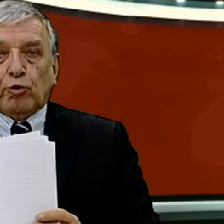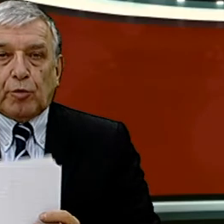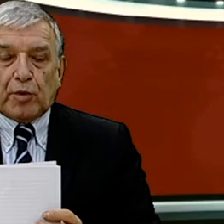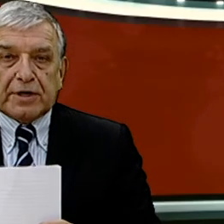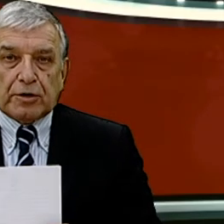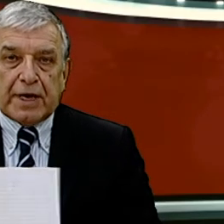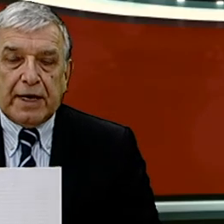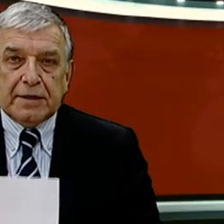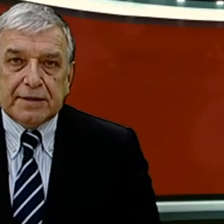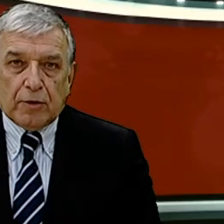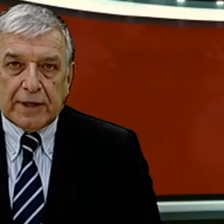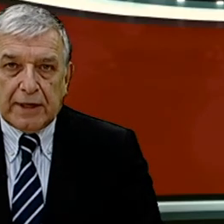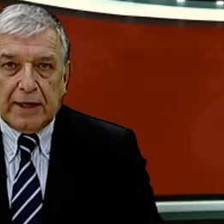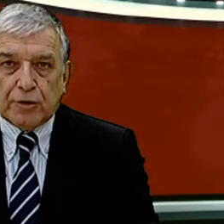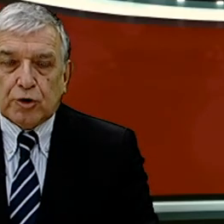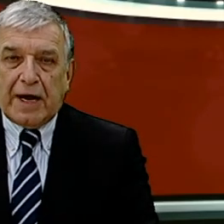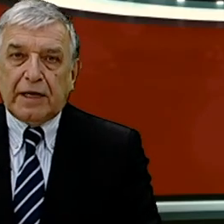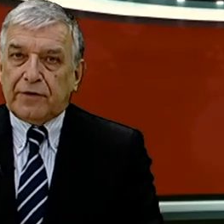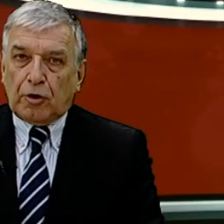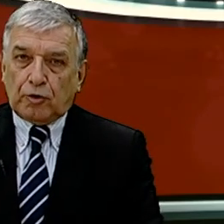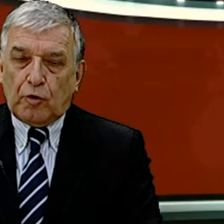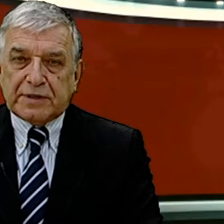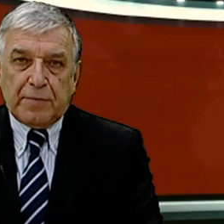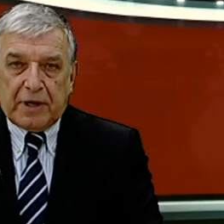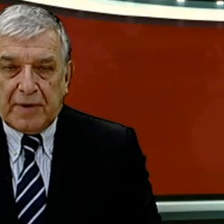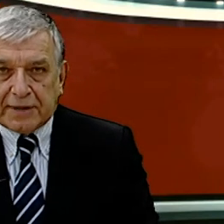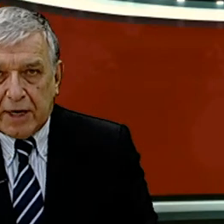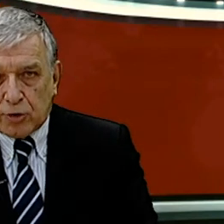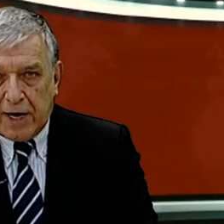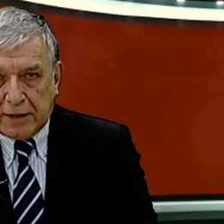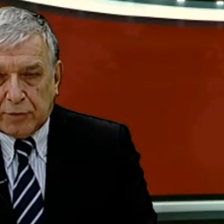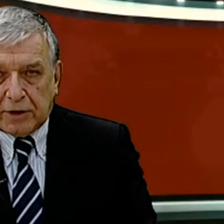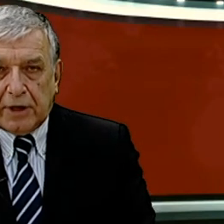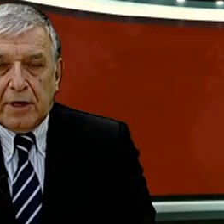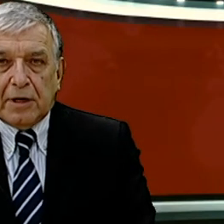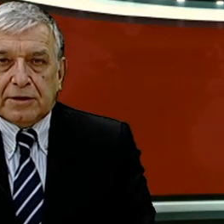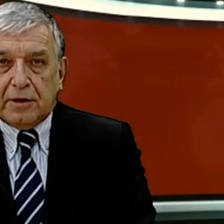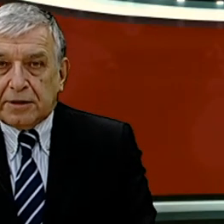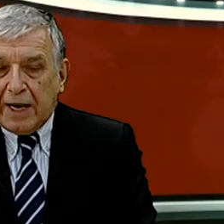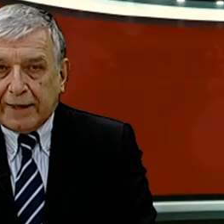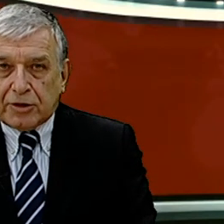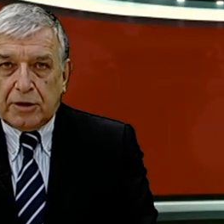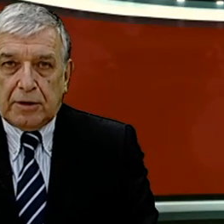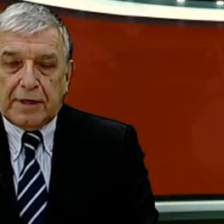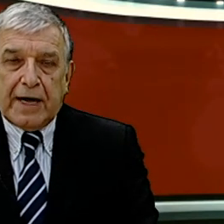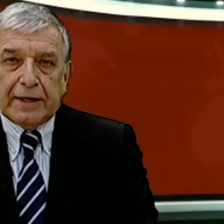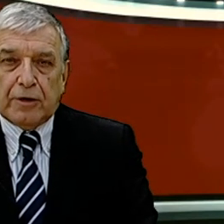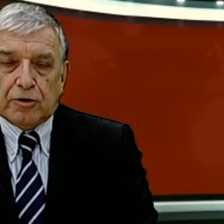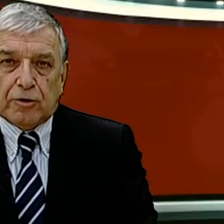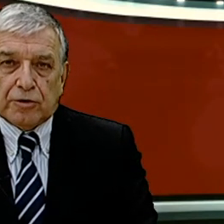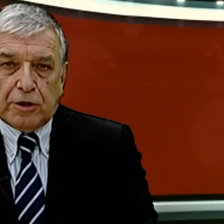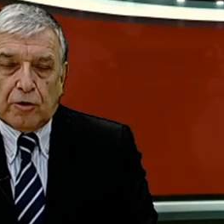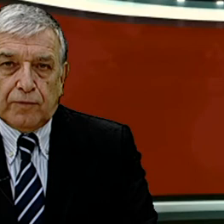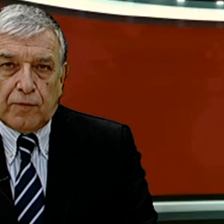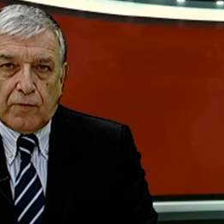È tutto per questa nostra edizione del giornale. Vi ricordo come sempre che per essere aggiornati potete siglare, cliccare il